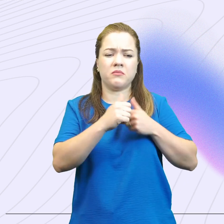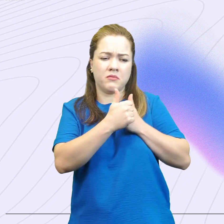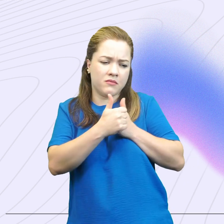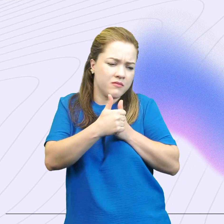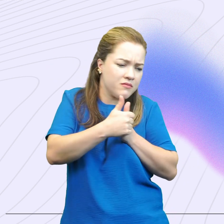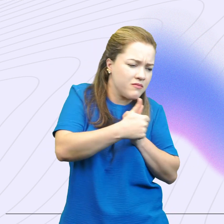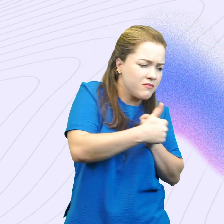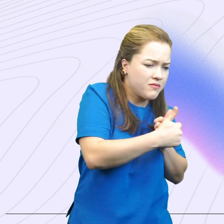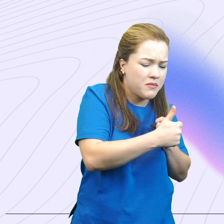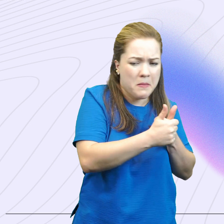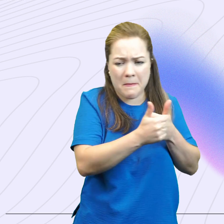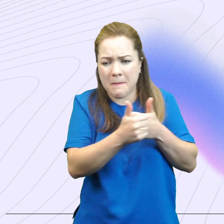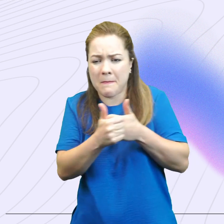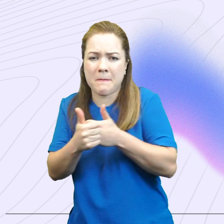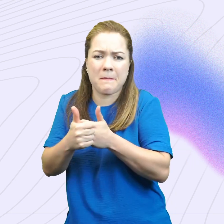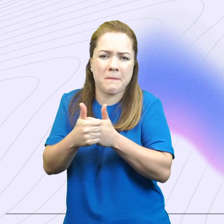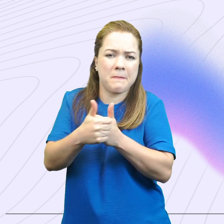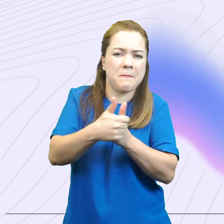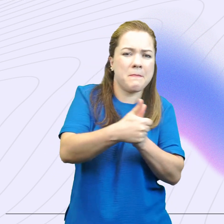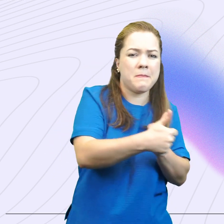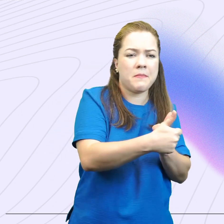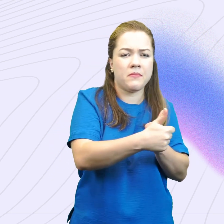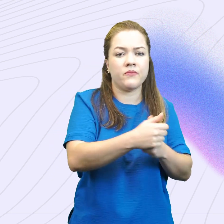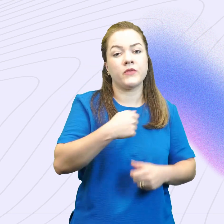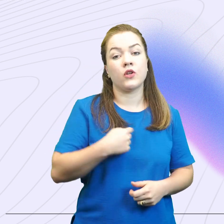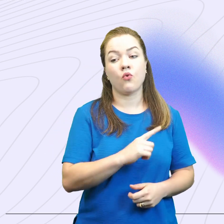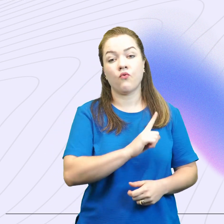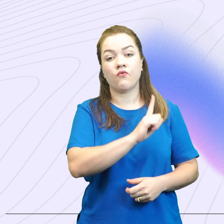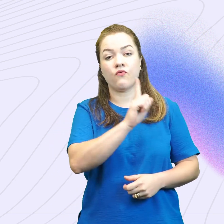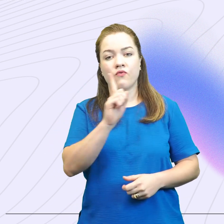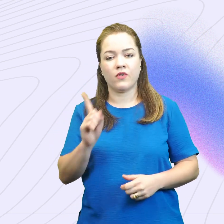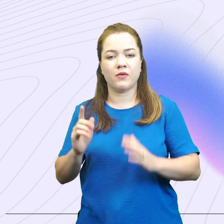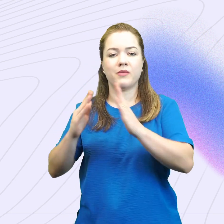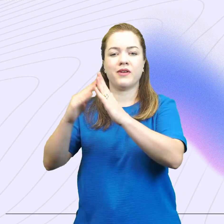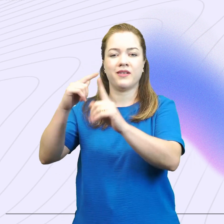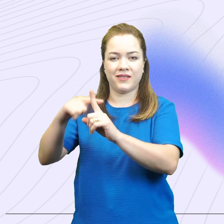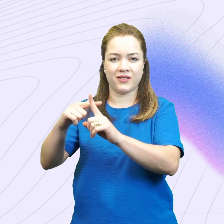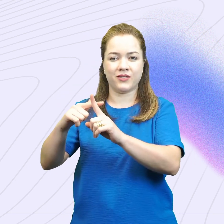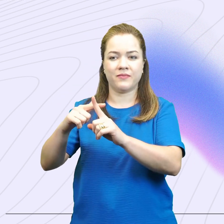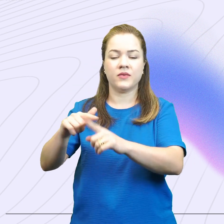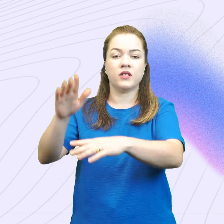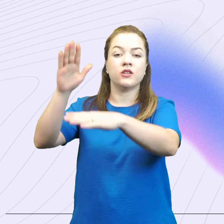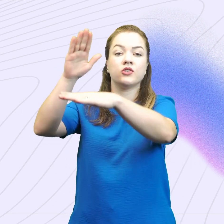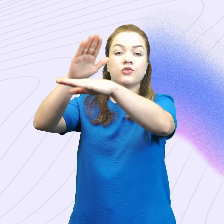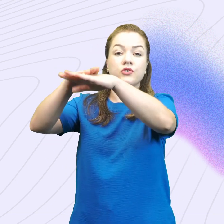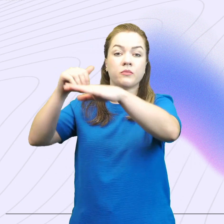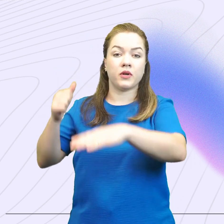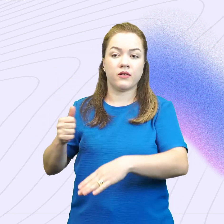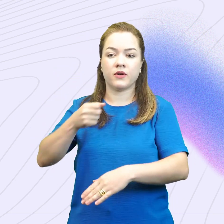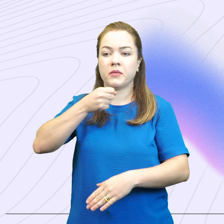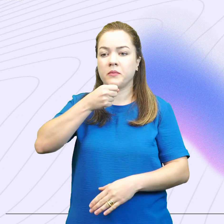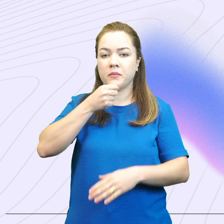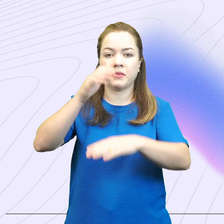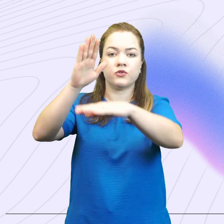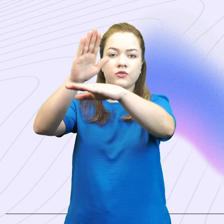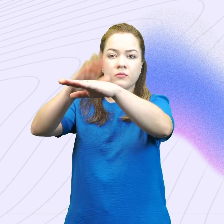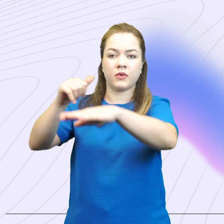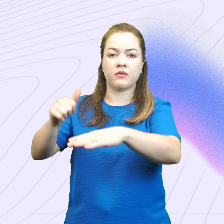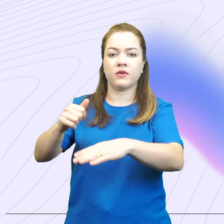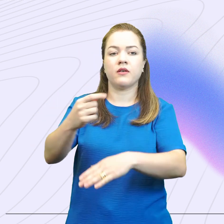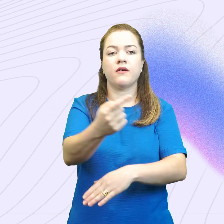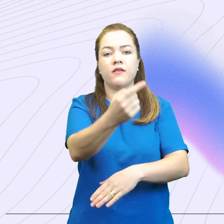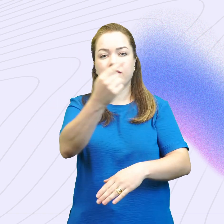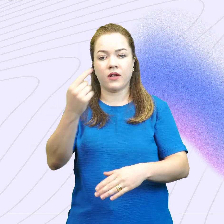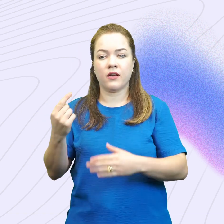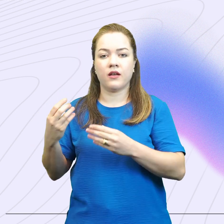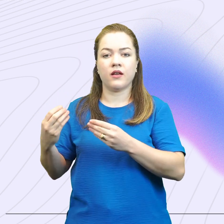querer escravizar a minha vida. Então eu vim para a igreja e quando tinha apelo, quando tinha situações de receber algo de Deus, eu estava